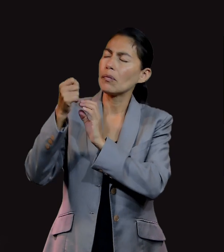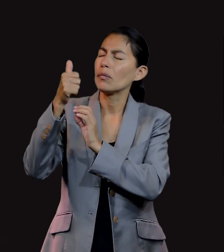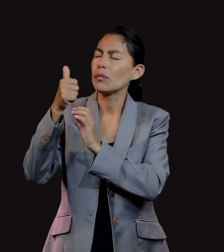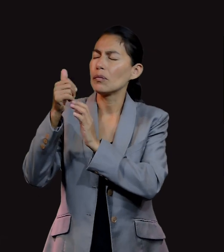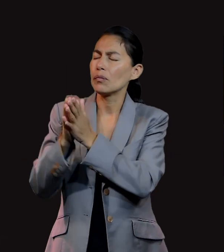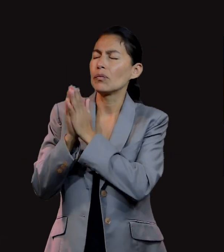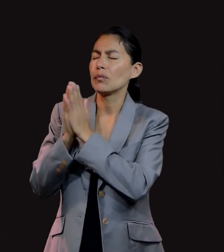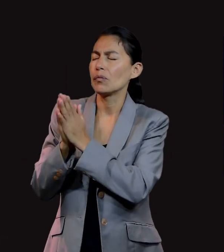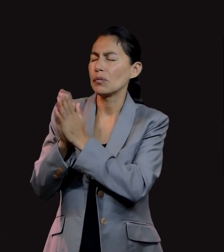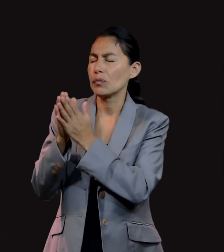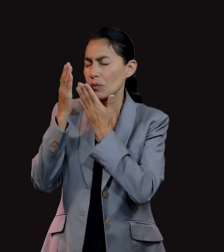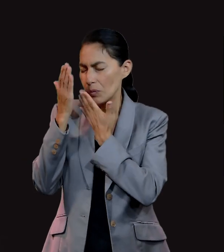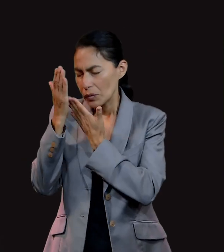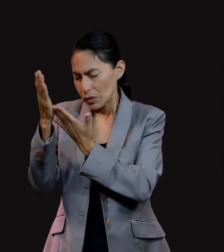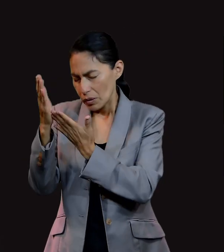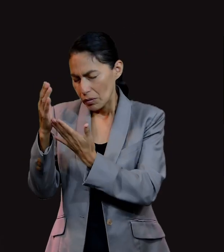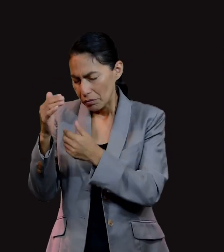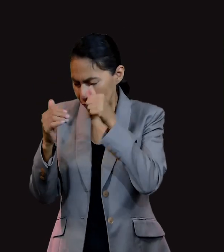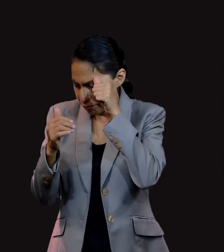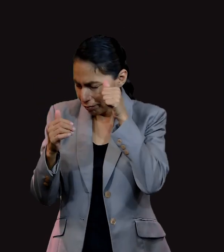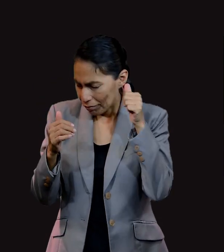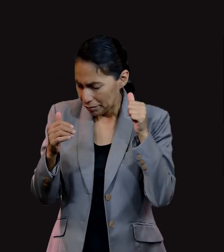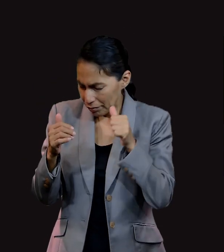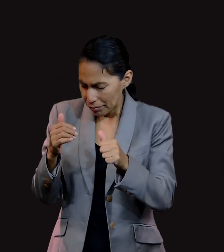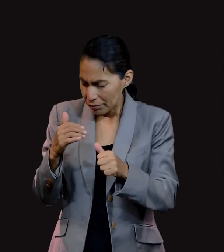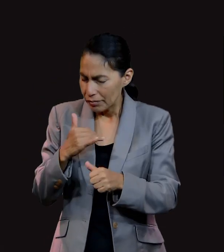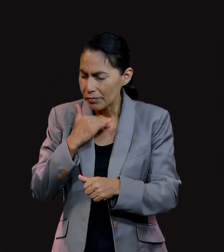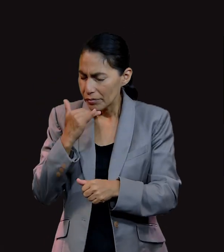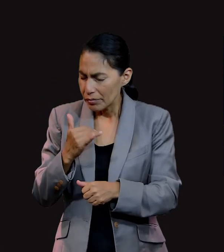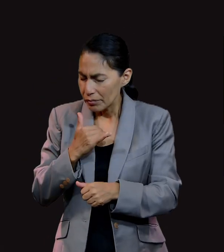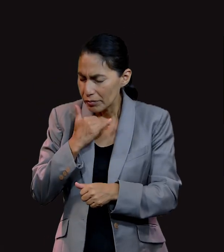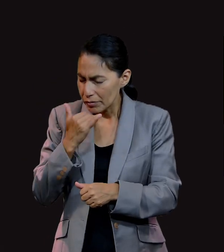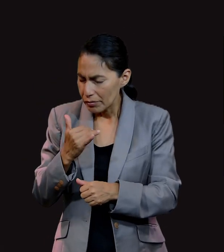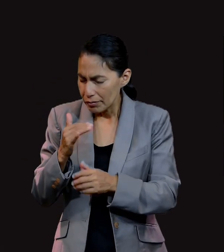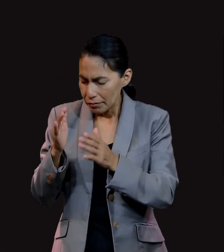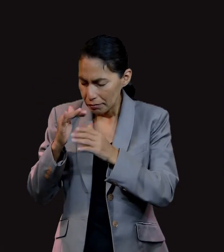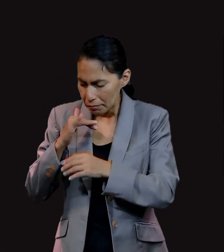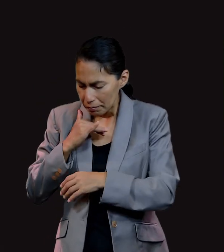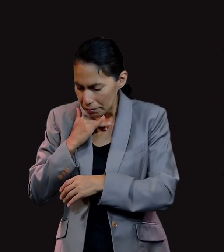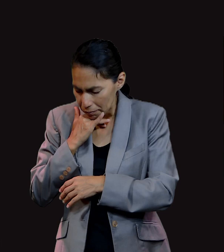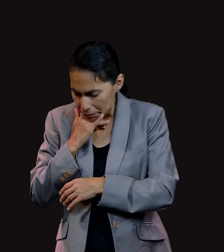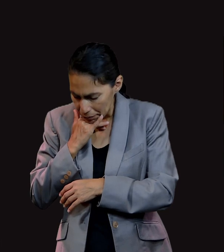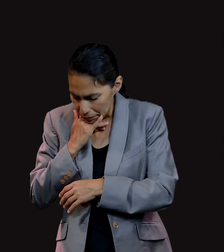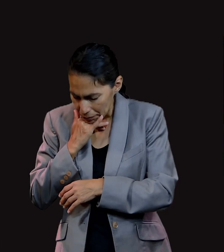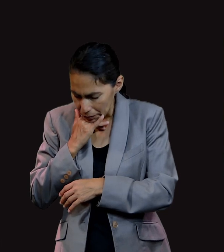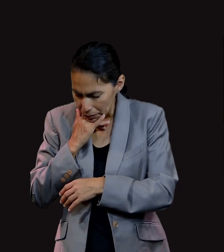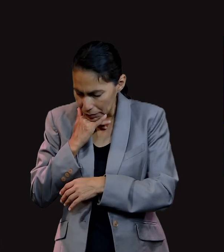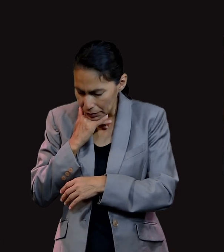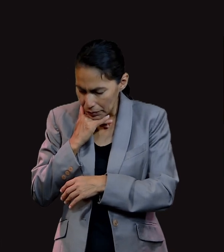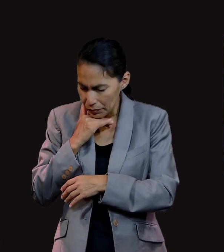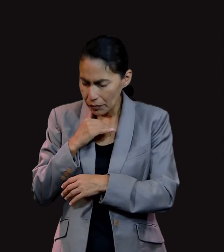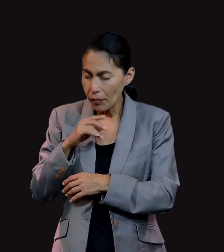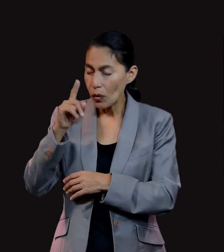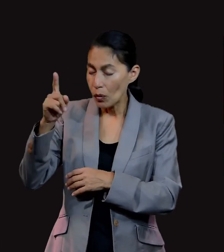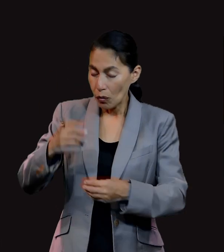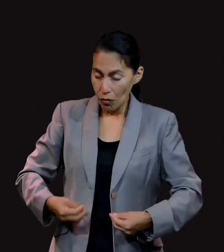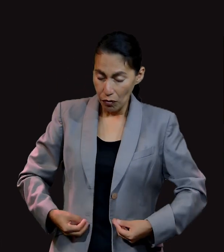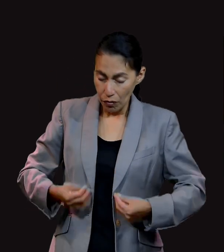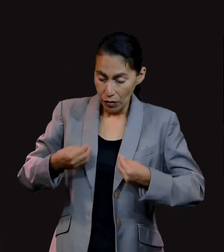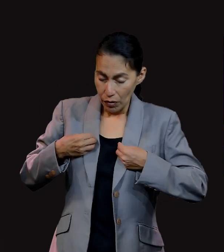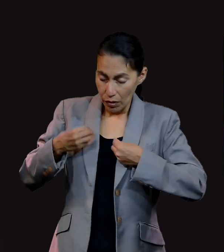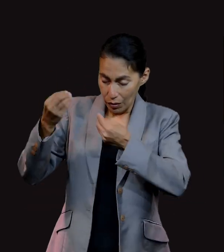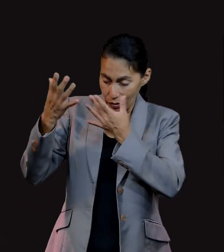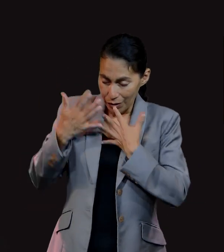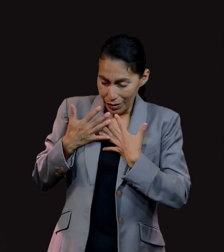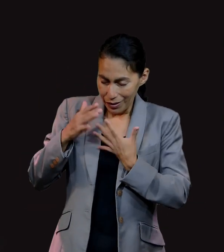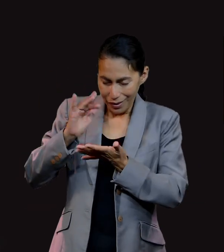primer lugar Suplicándole por el perdón de nuestros pecados Segundo lugar Segundo Agradecidos por el don de la vida Y